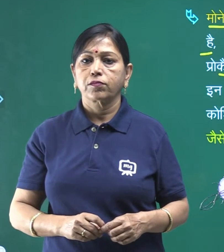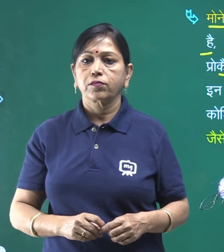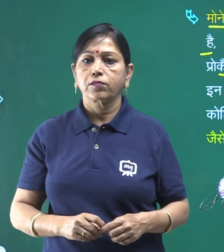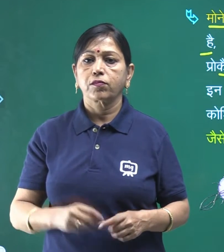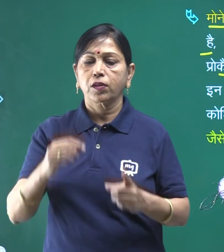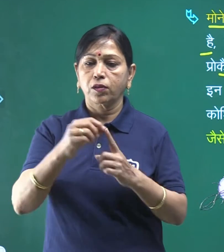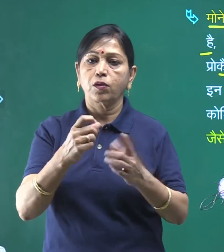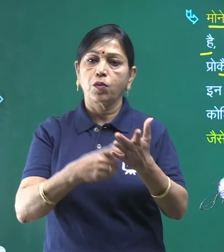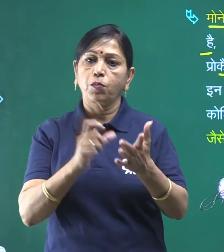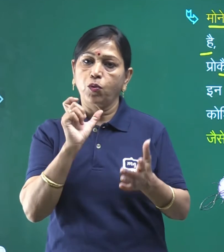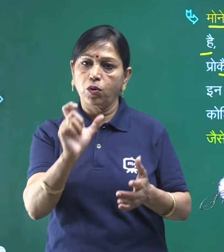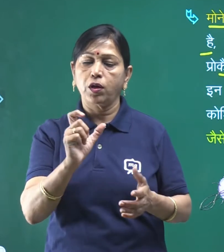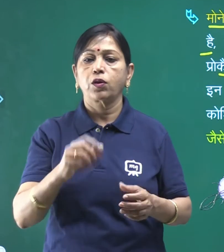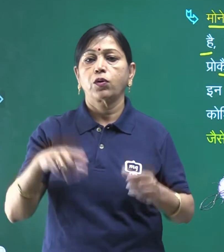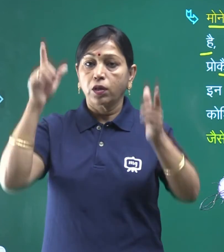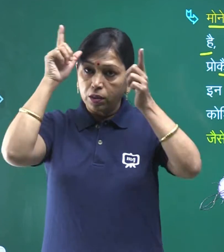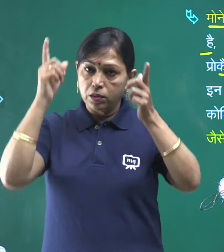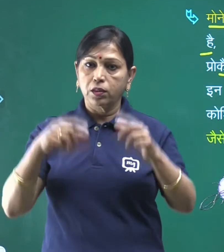प्रोकैरियोटिक जीव